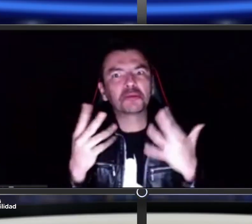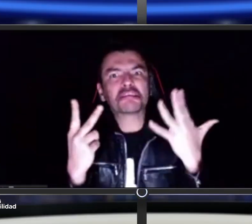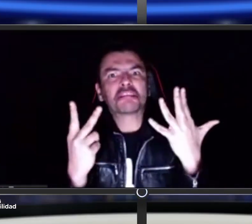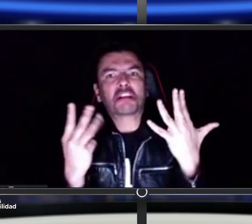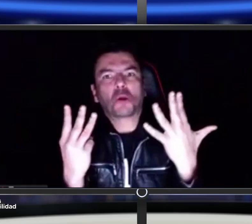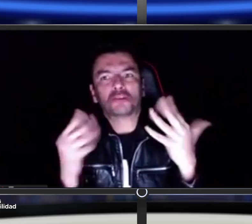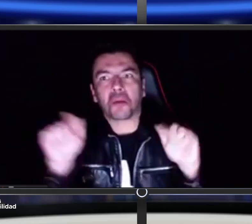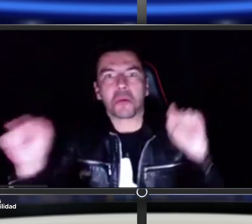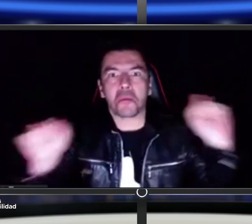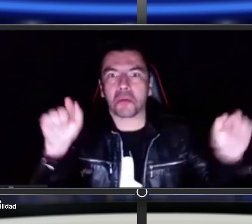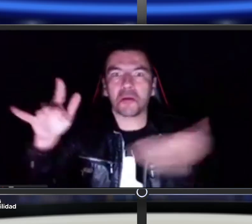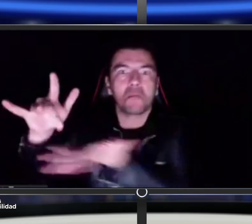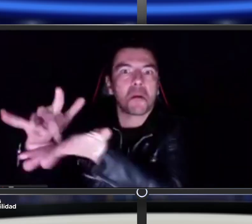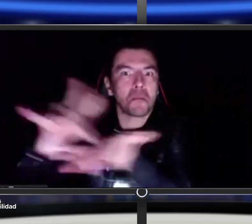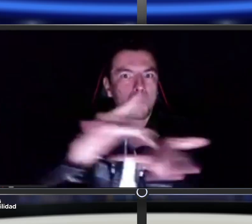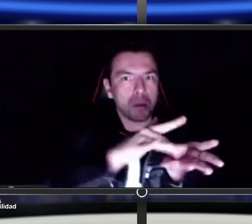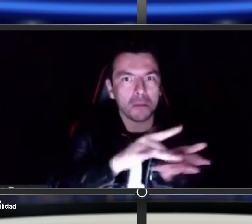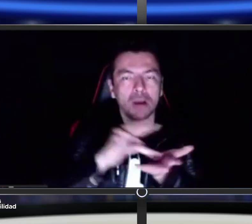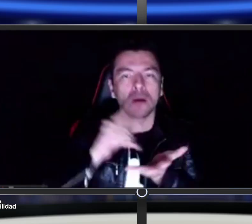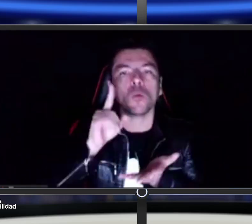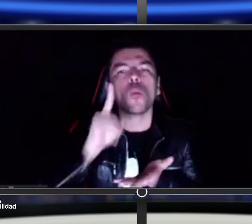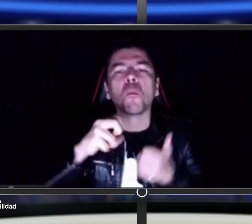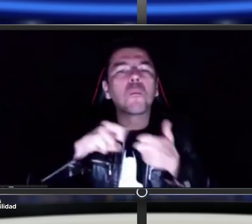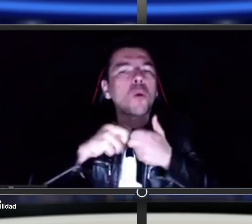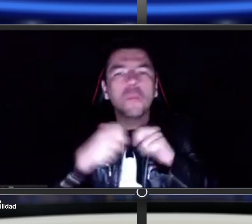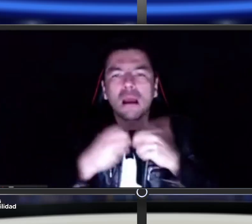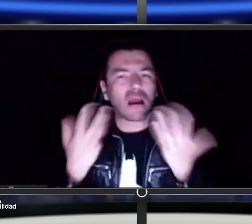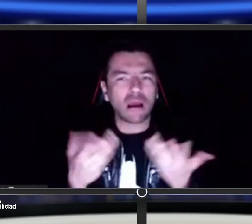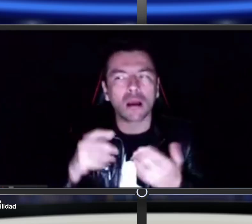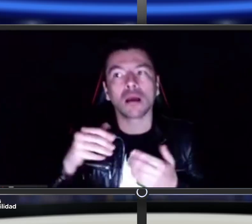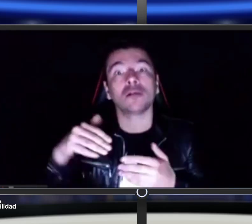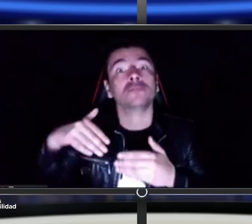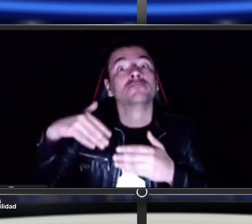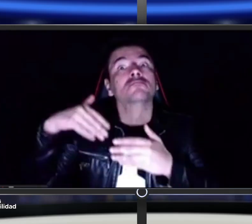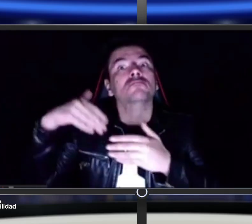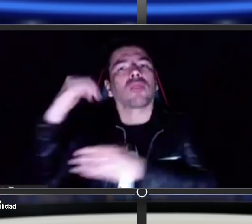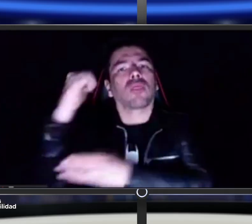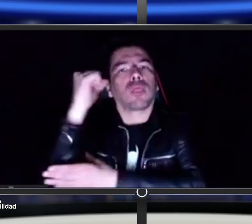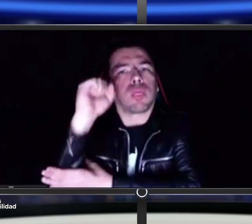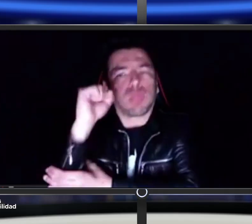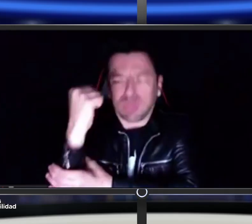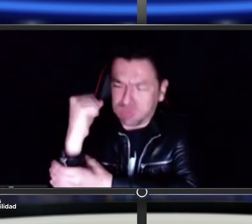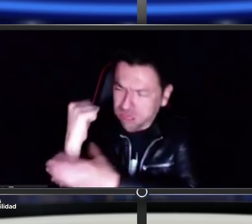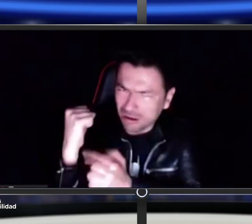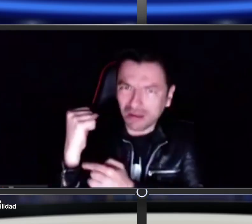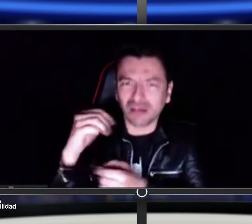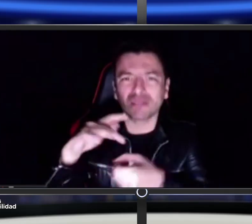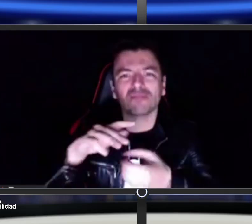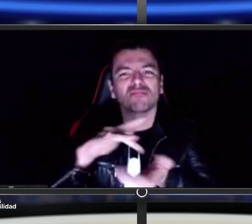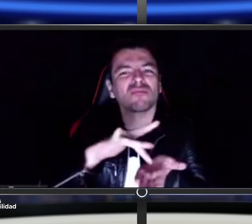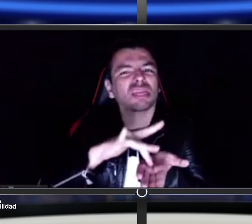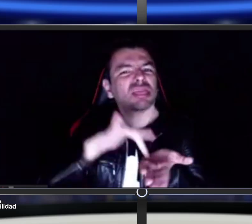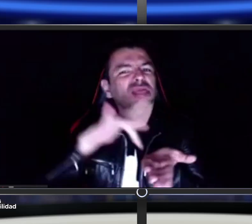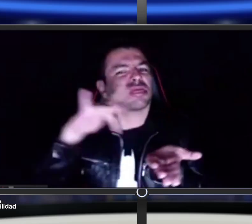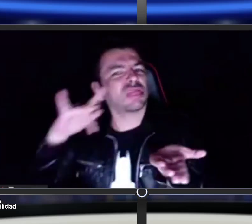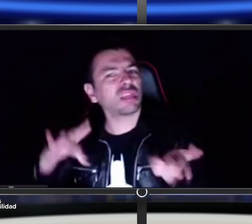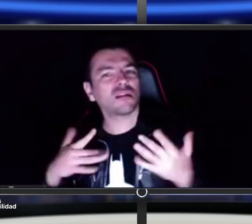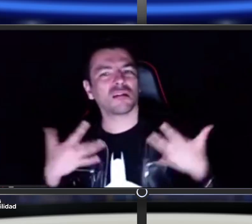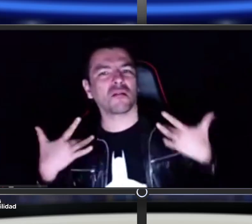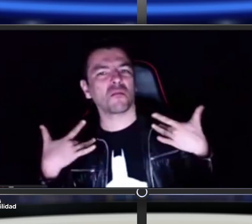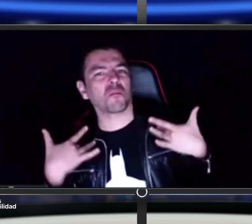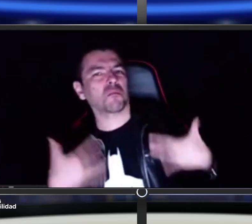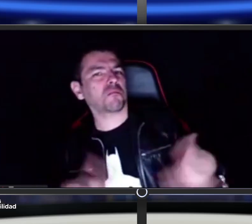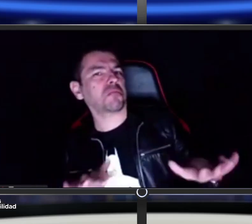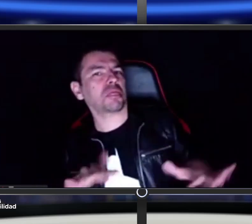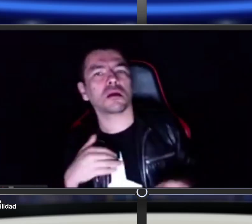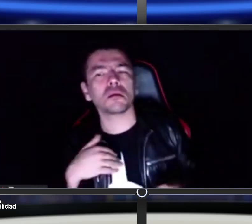representantes en las diferentes localidades, aproximadamente unas 7 u 8 personas que estaban participando allí. Sin embargo, el problema fue, pues,